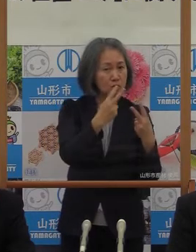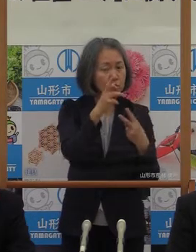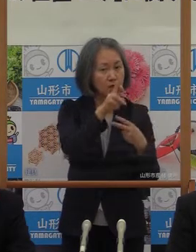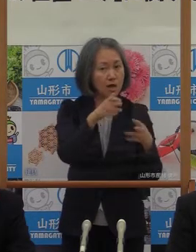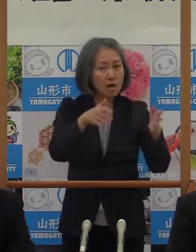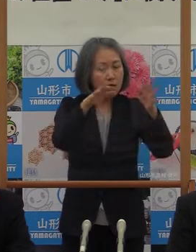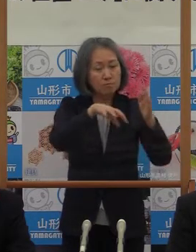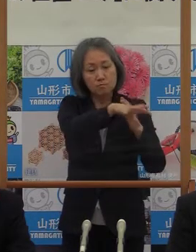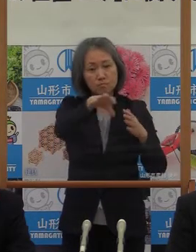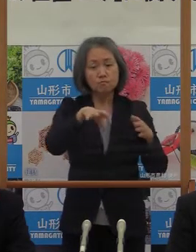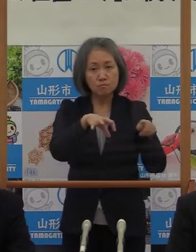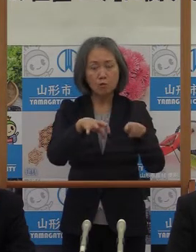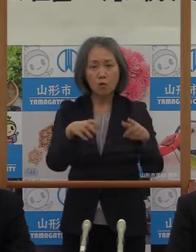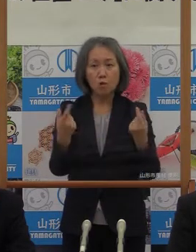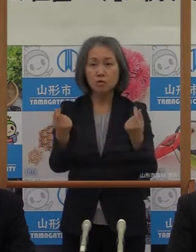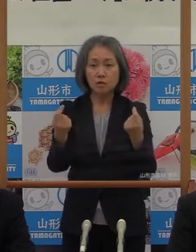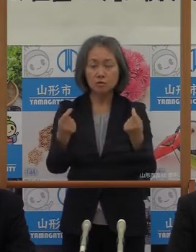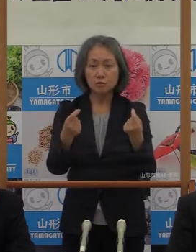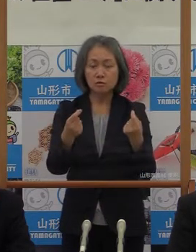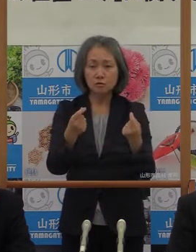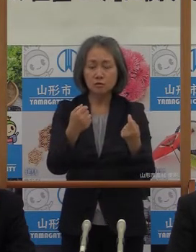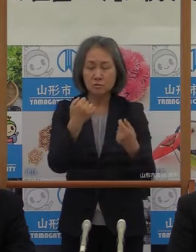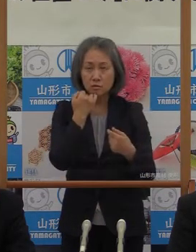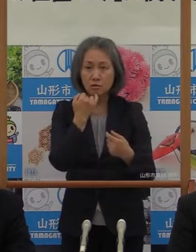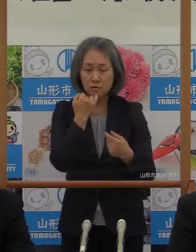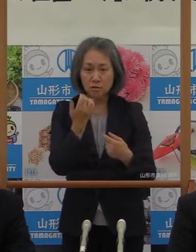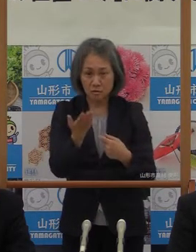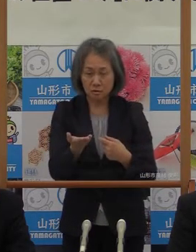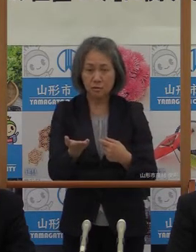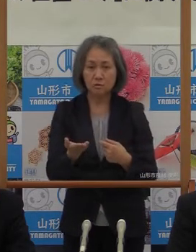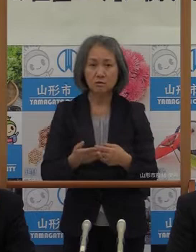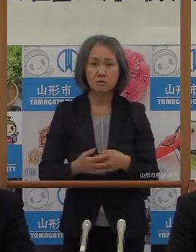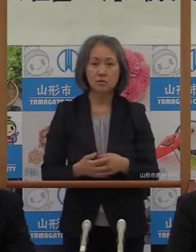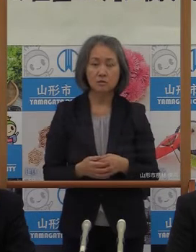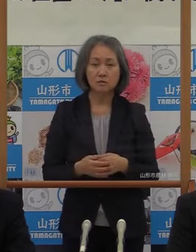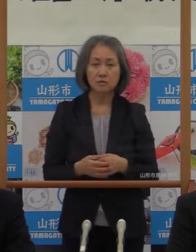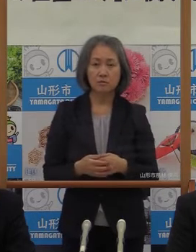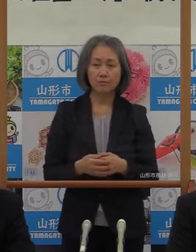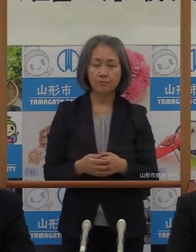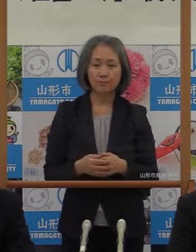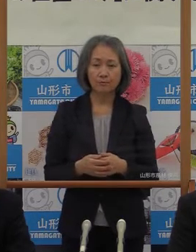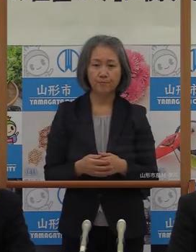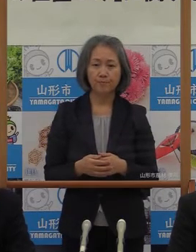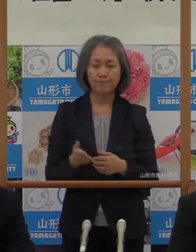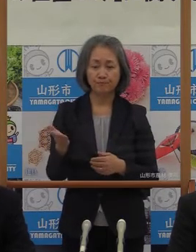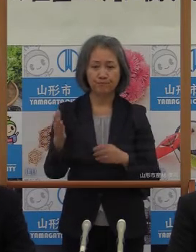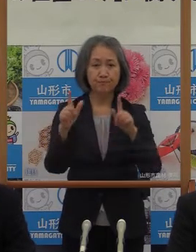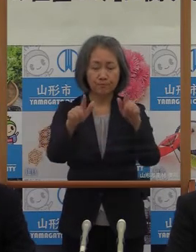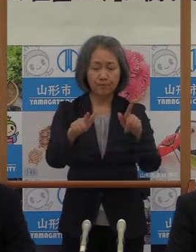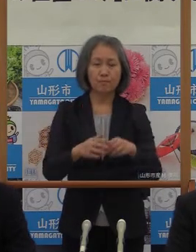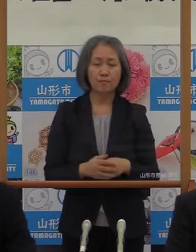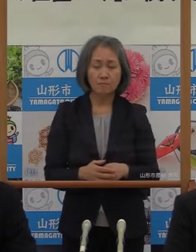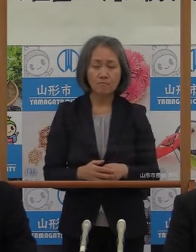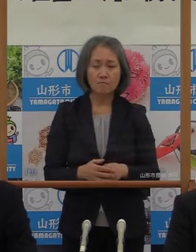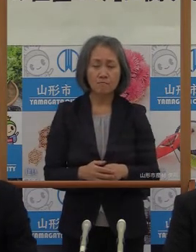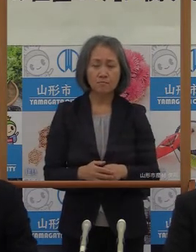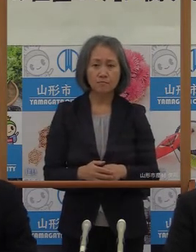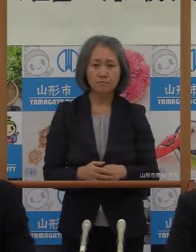ての、花小路公園でしたでしょうか、ここで考えているということでございます。 そうですね、